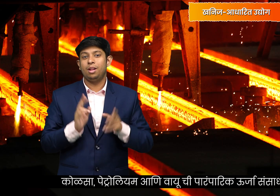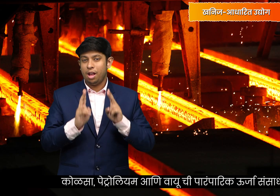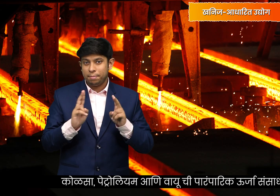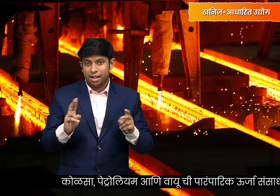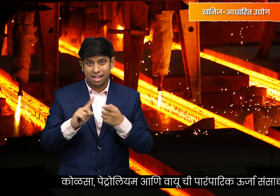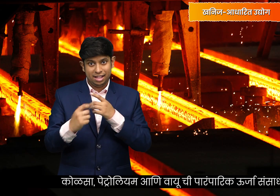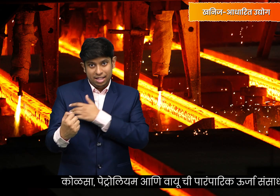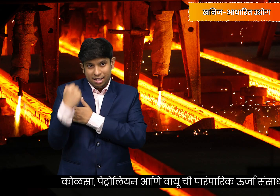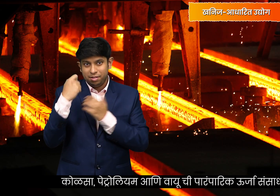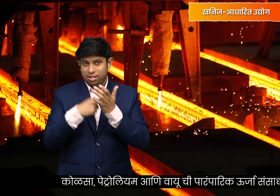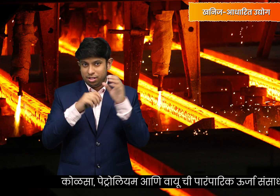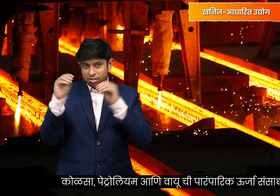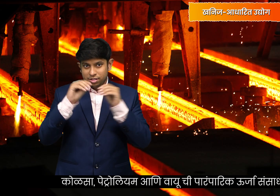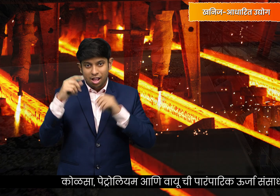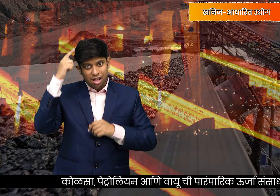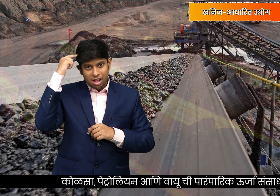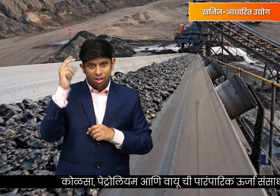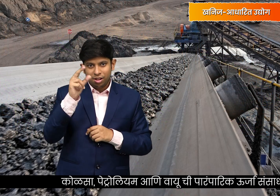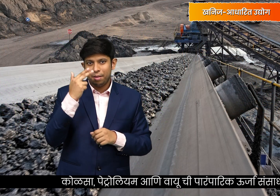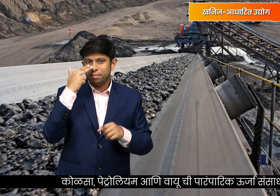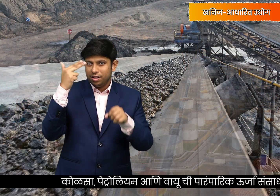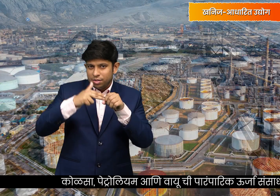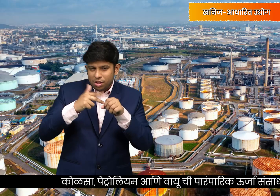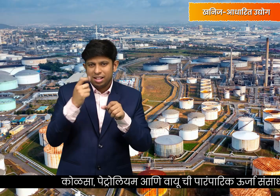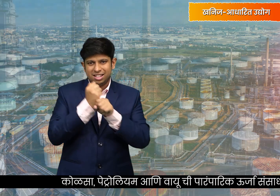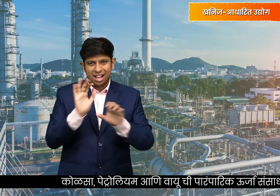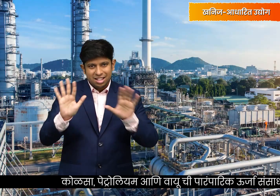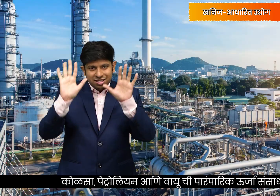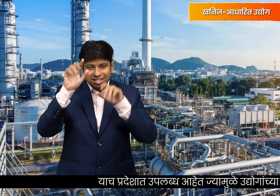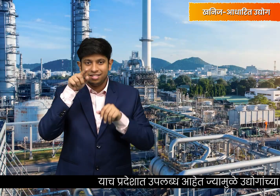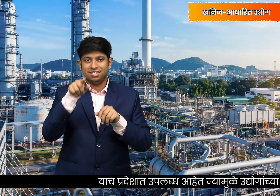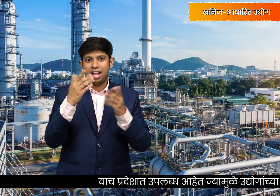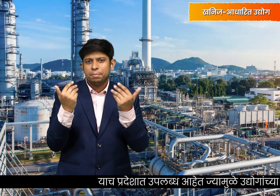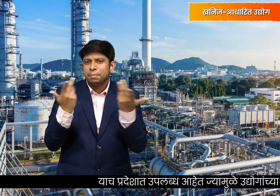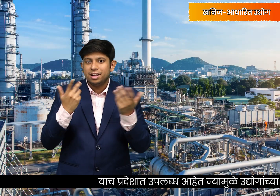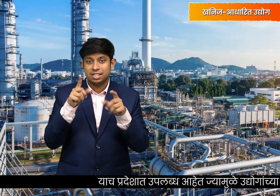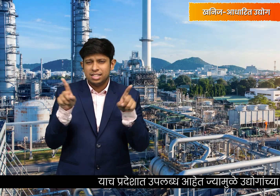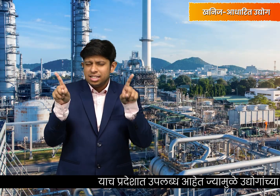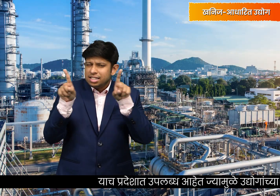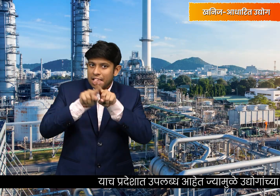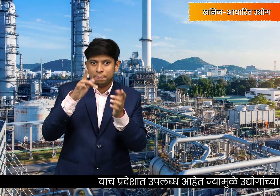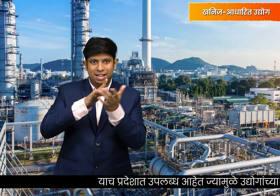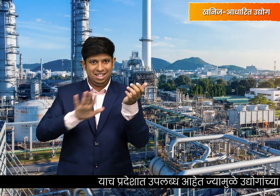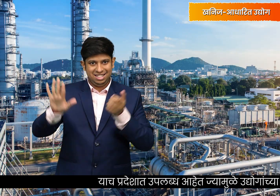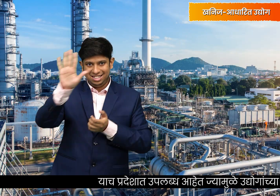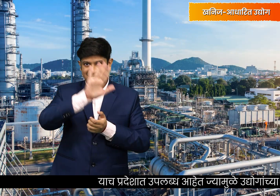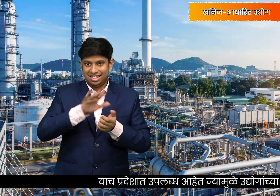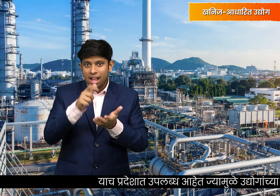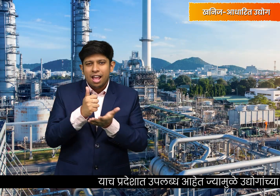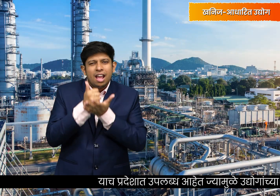कोळसा, पेट्रोलियम आणि वायूची पारंपरिक ऊर्जा संसाधने देखील याच प्रदेशात उपलब्ध आहे, ज्यामुळे